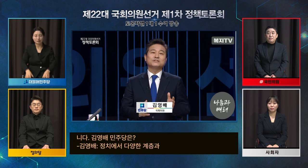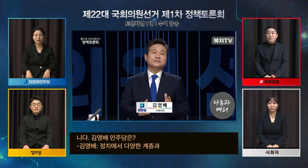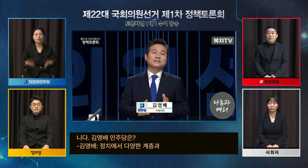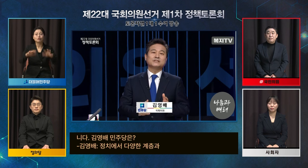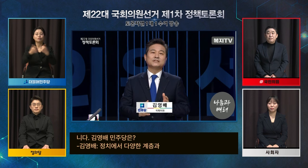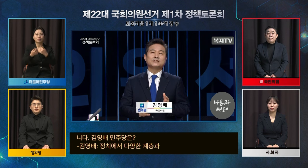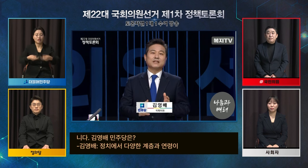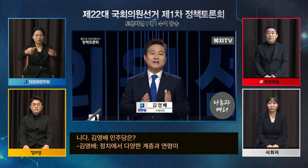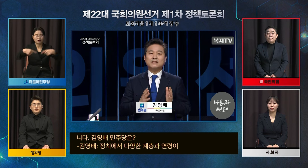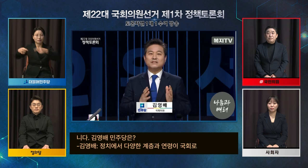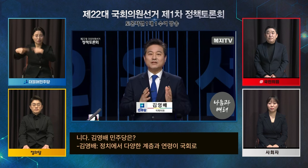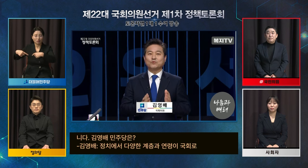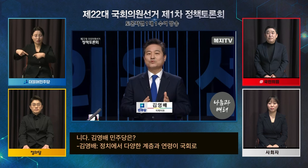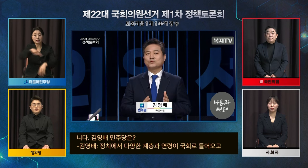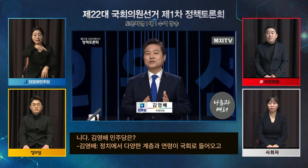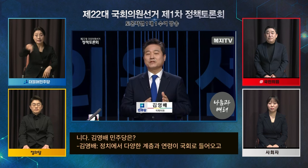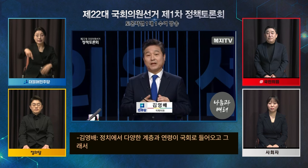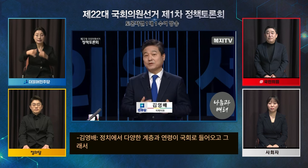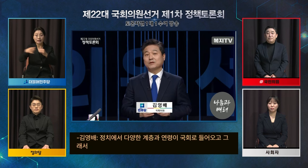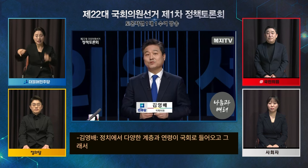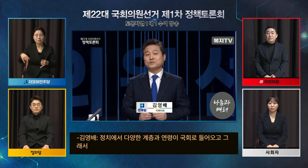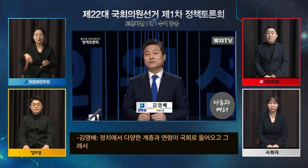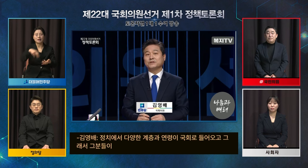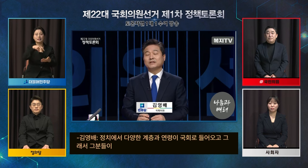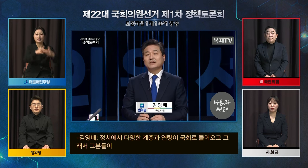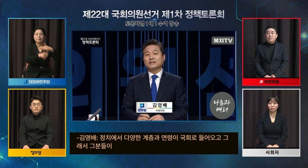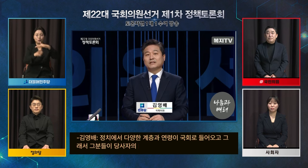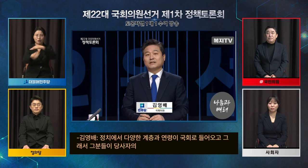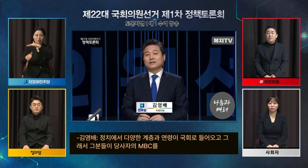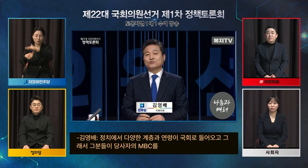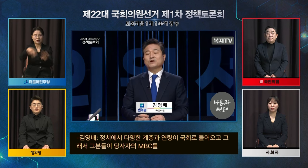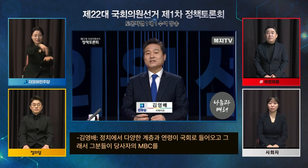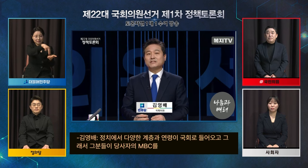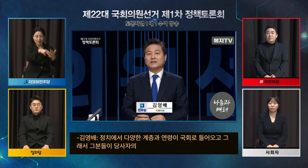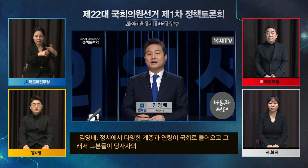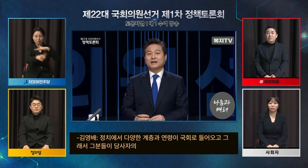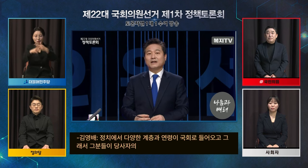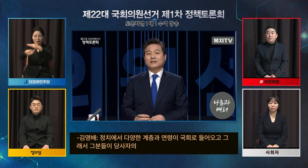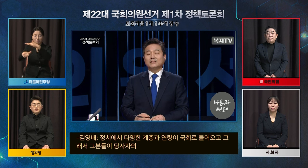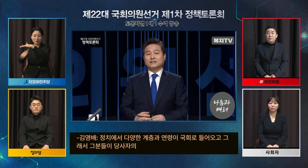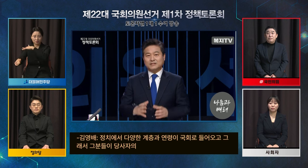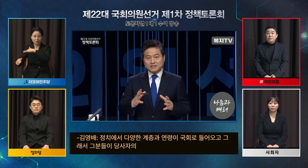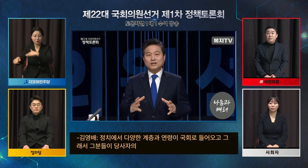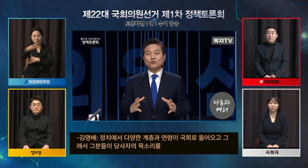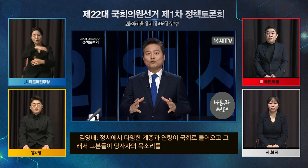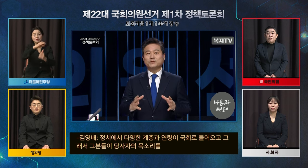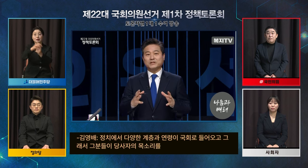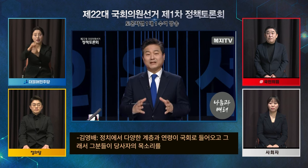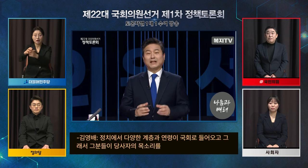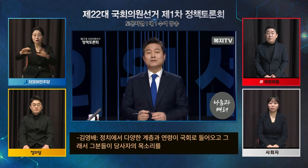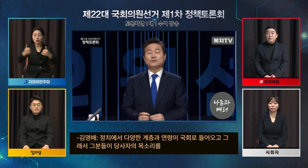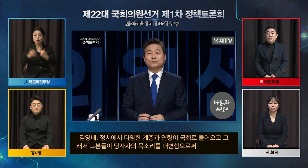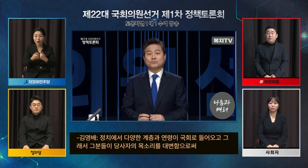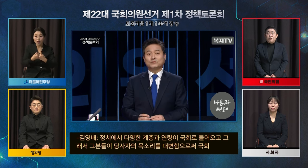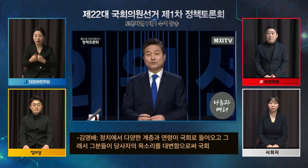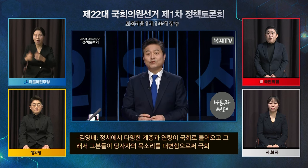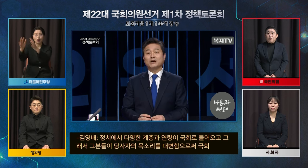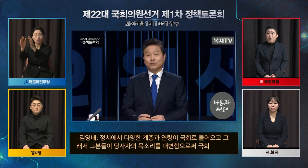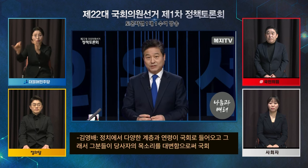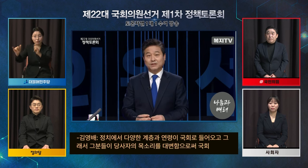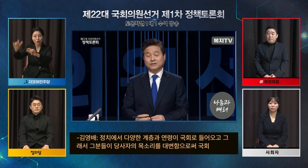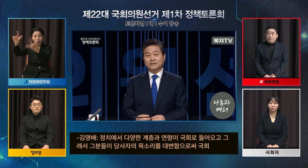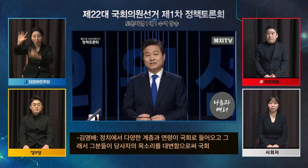그분들이 당사자의 목소리를 대변함으로써 국회 자체가 그 자체로 국민들을 닮은